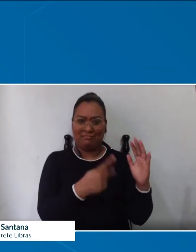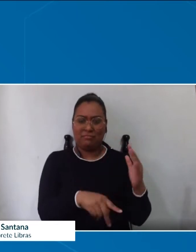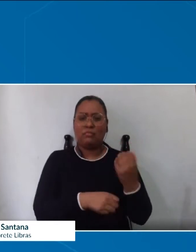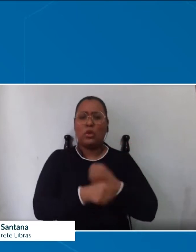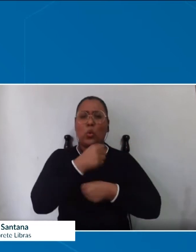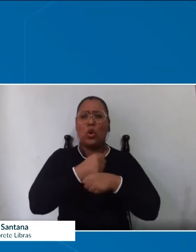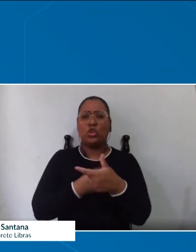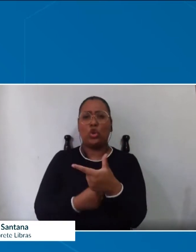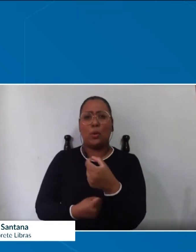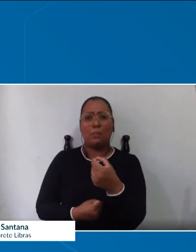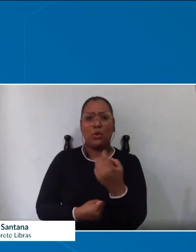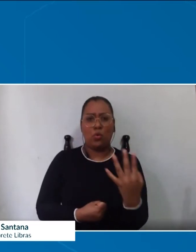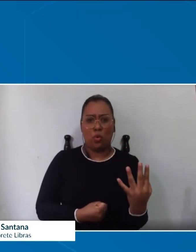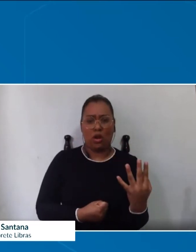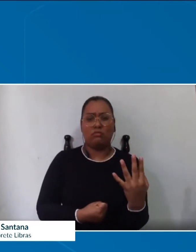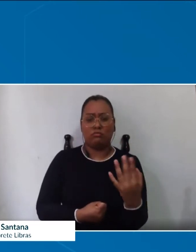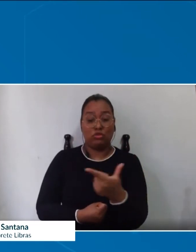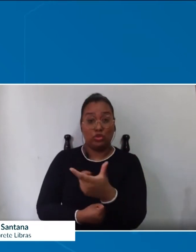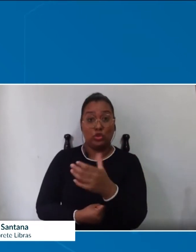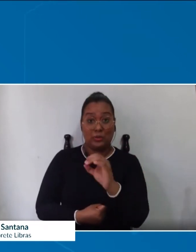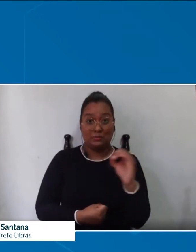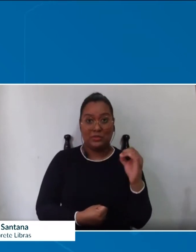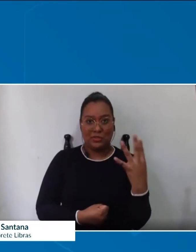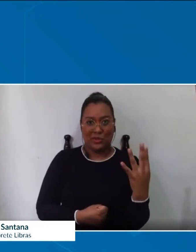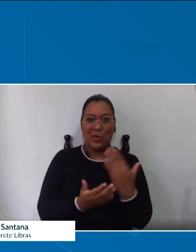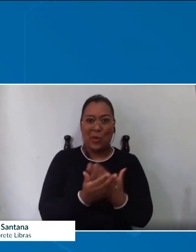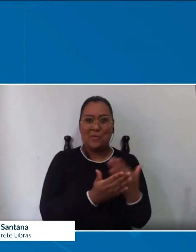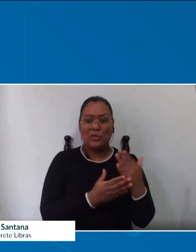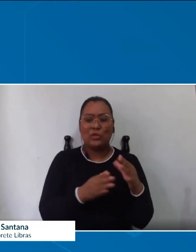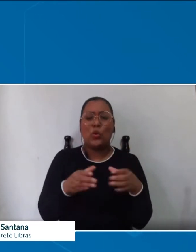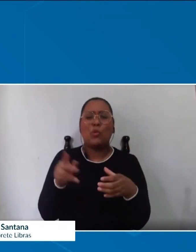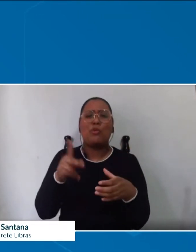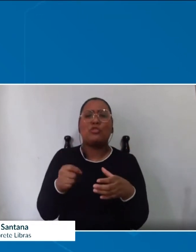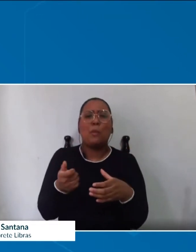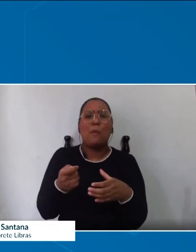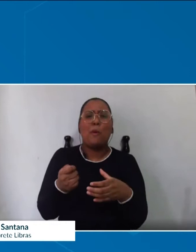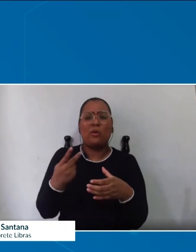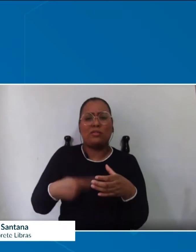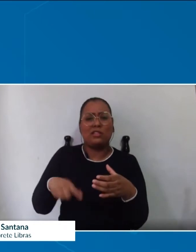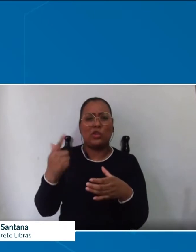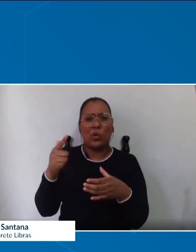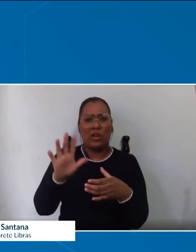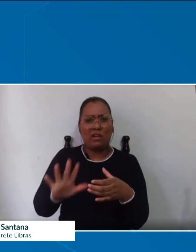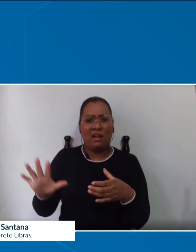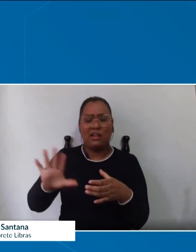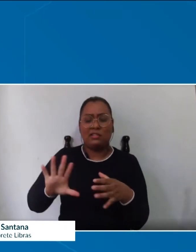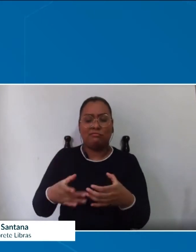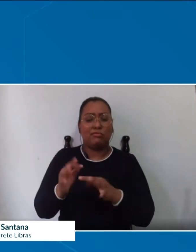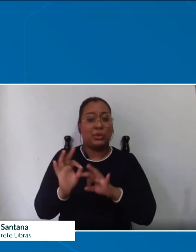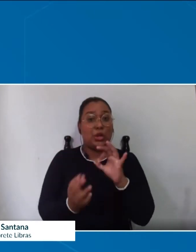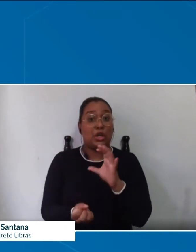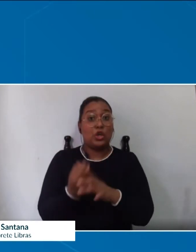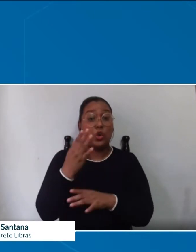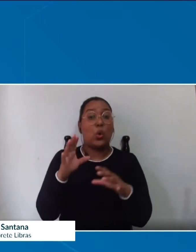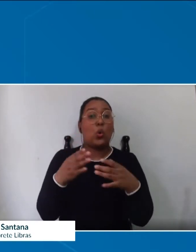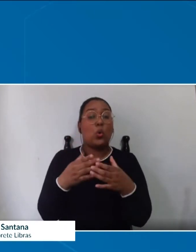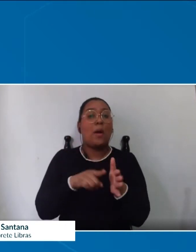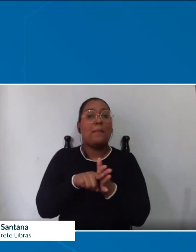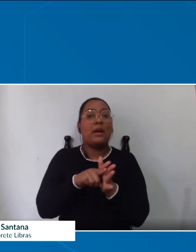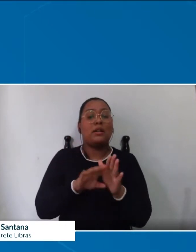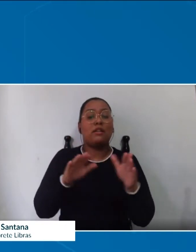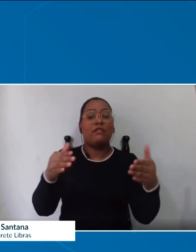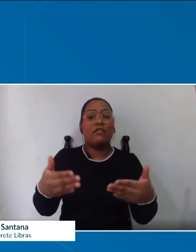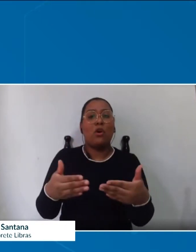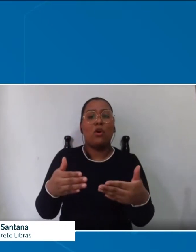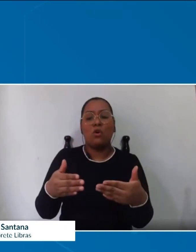um pequeno grupo de professores aqui de Goiás, que montou um grupo de pesquisa em aproveitamento